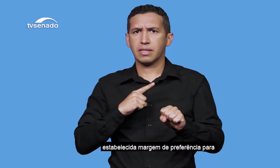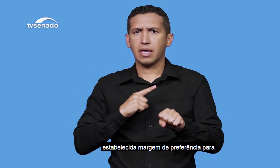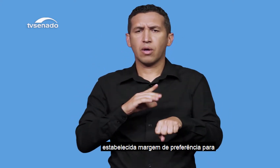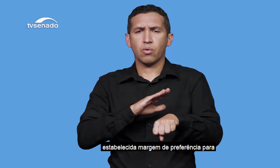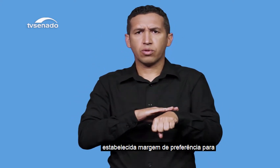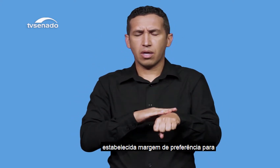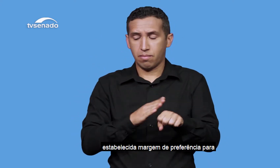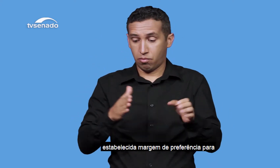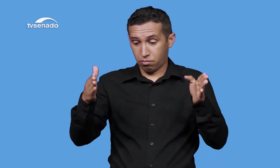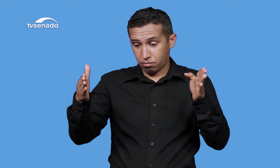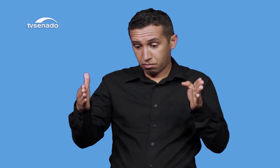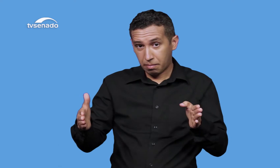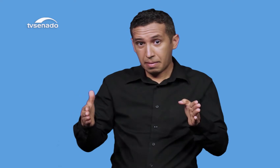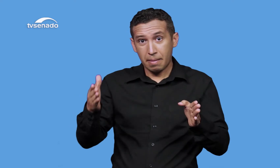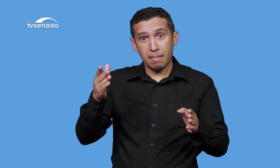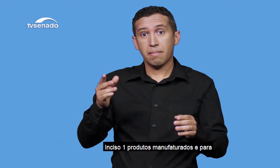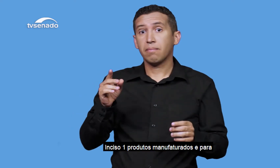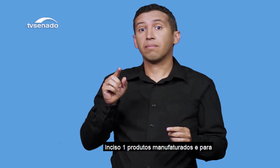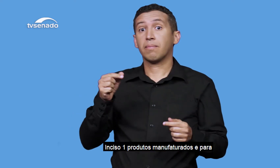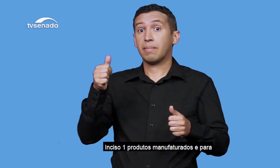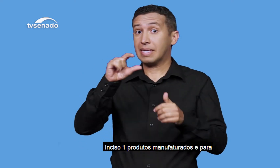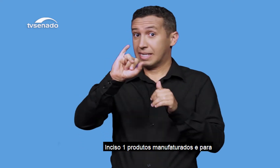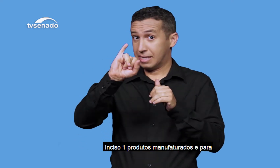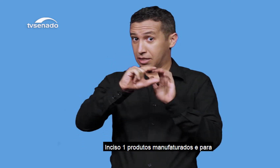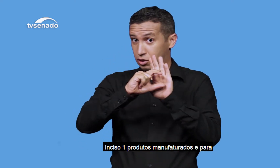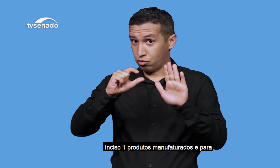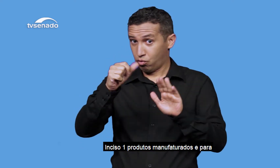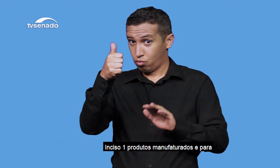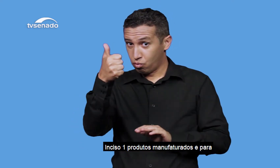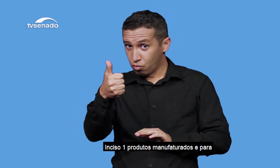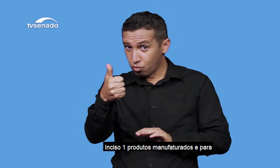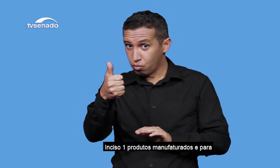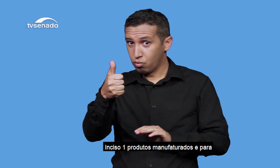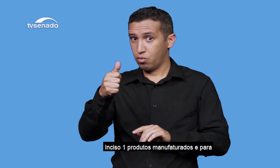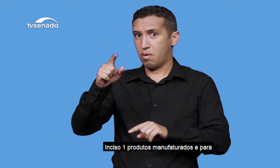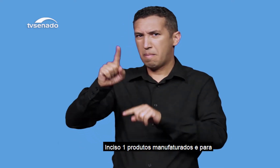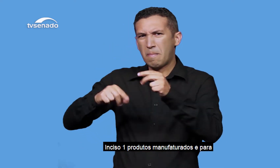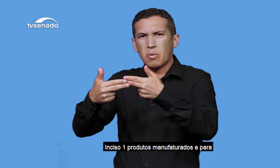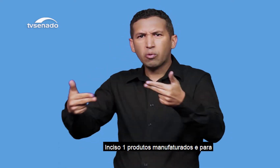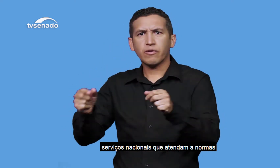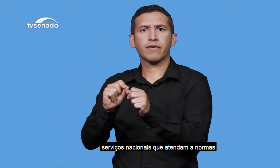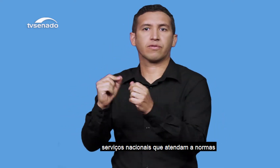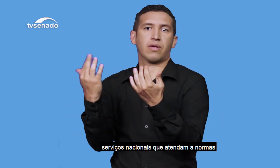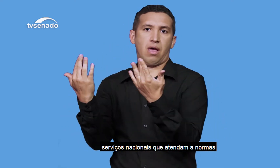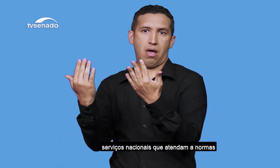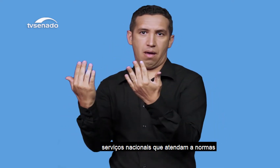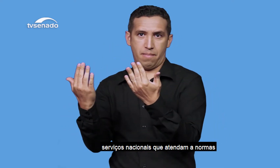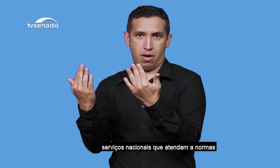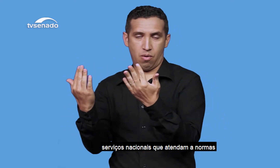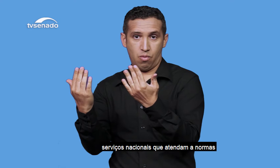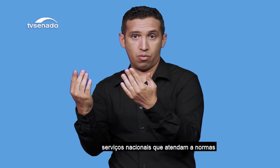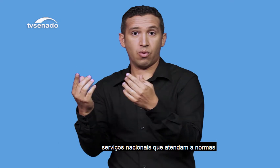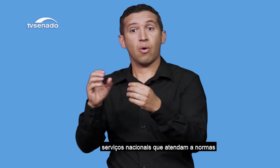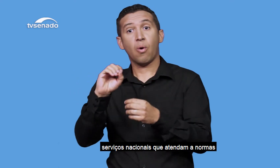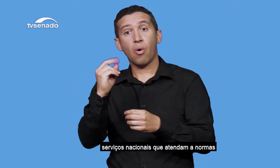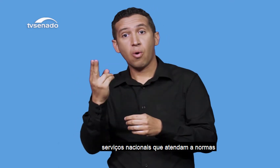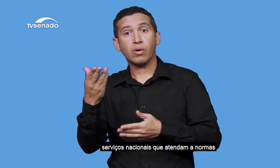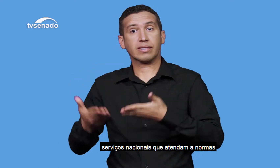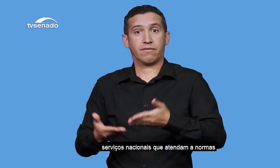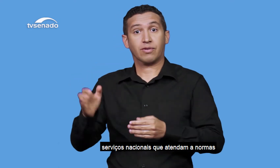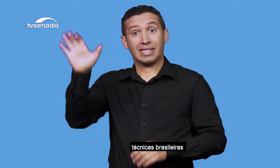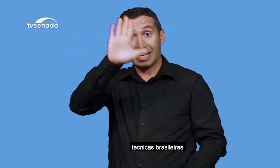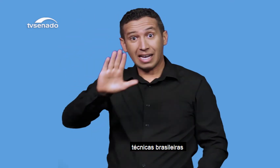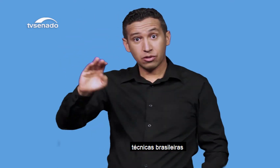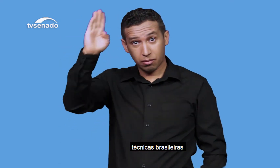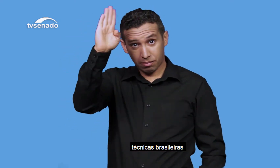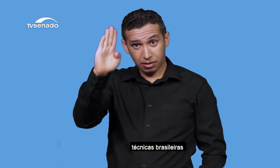para inciso 11 produtos manufaturados e para serviços nacionais que atendam